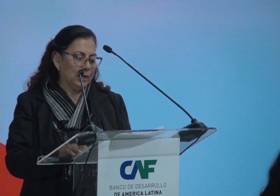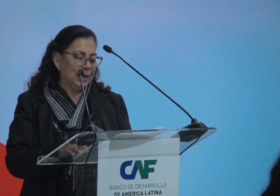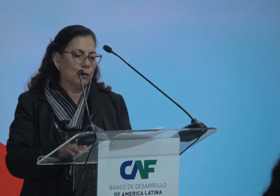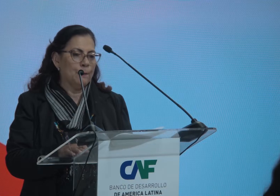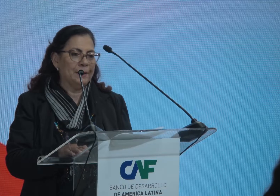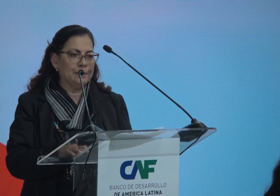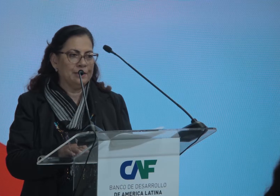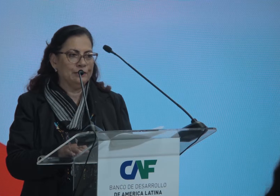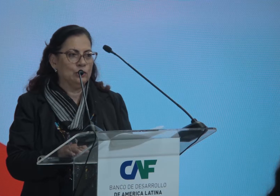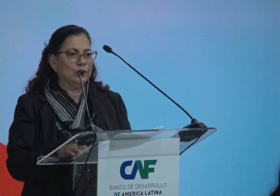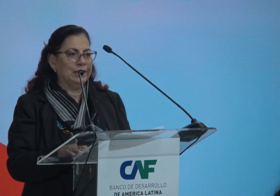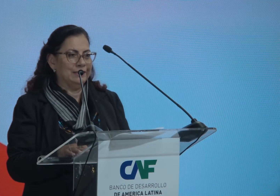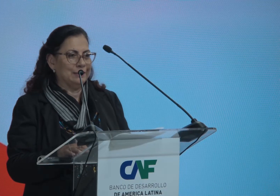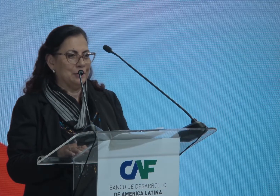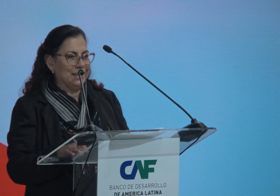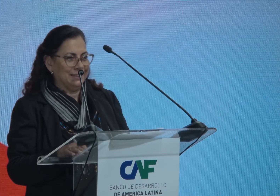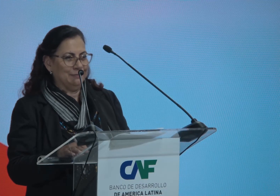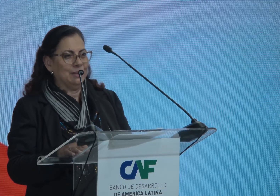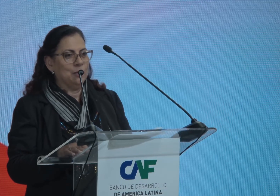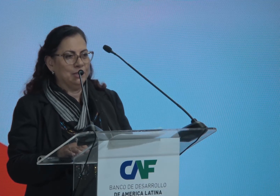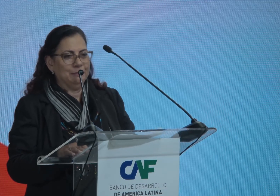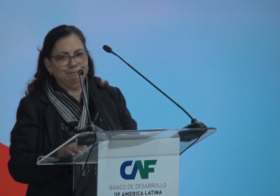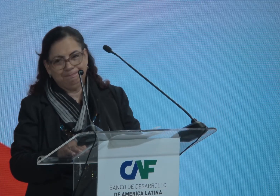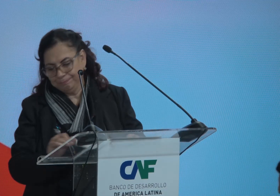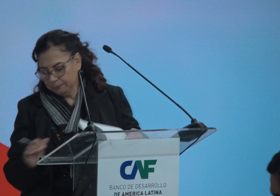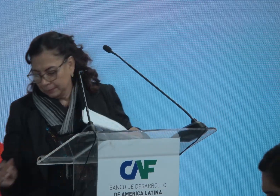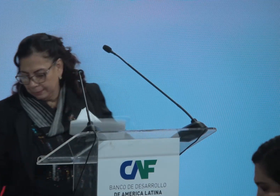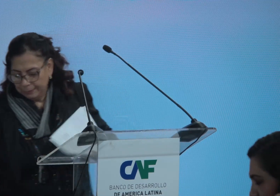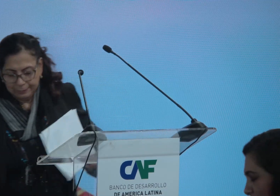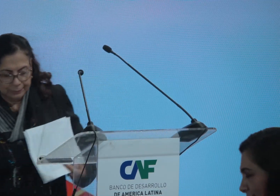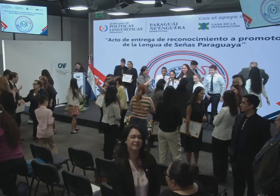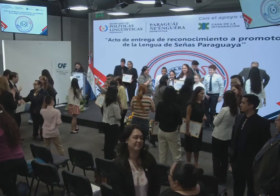por el acompañamiento en esta mañana. Ahuille.